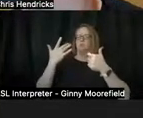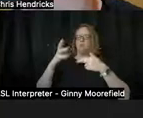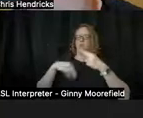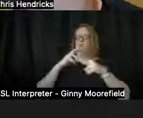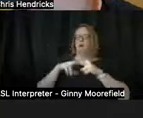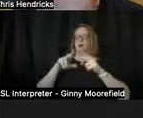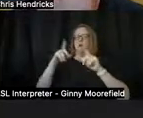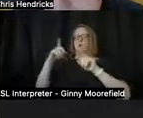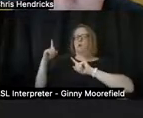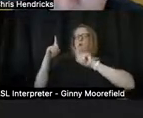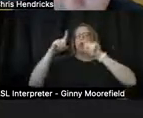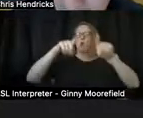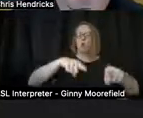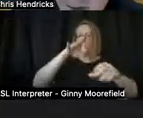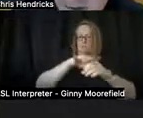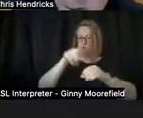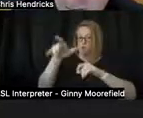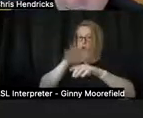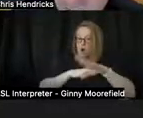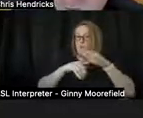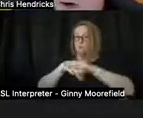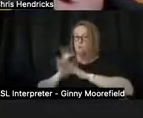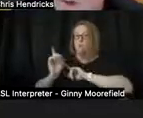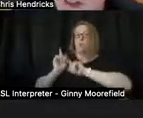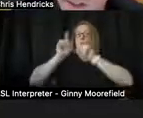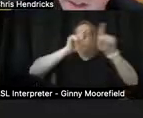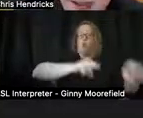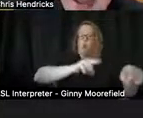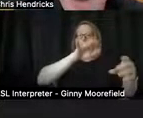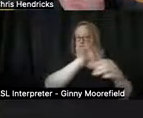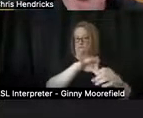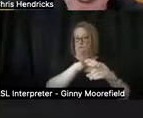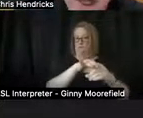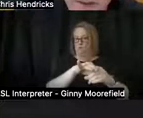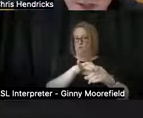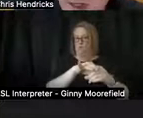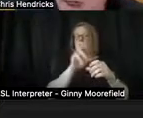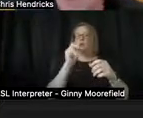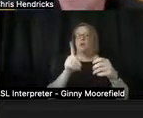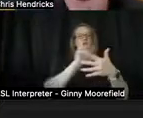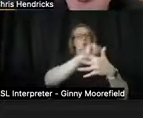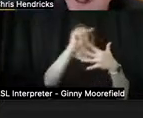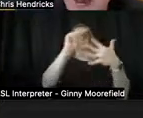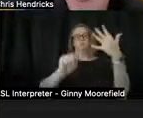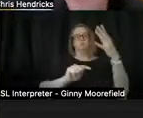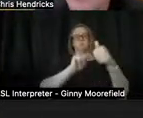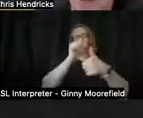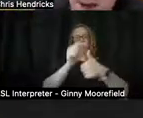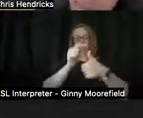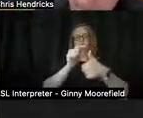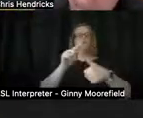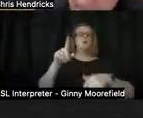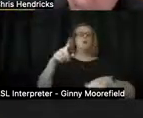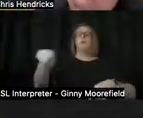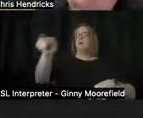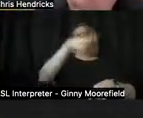como ustedes se sienten a la hora de tener que ir a un lugar para votar es decir se sienten cómodos no Esas son algunas de las preguntas todas